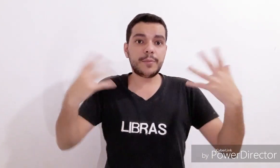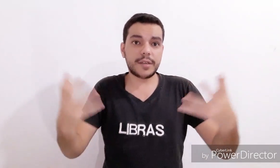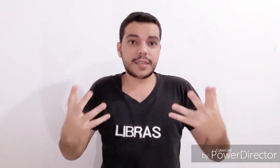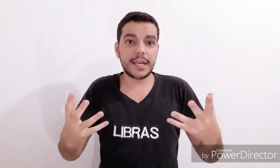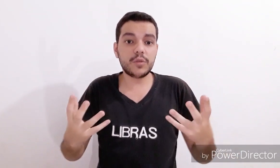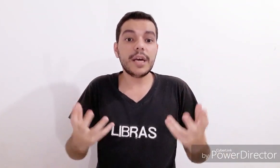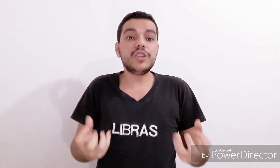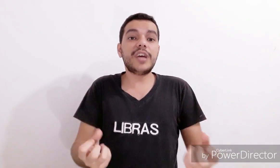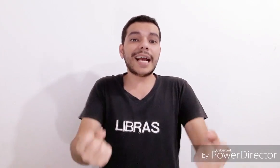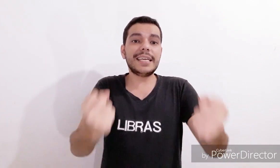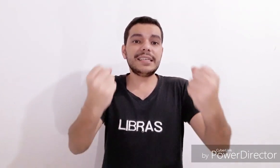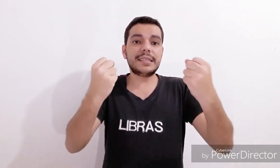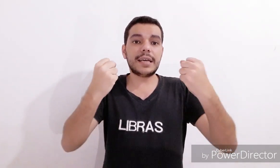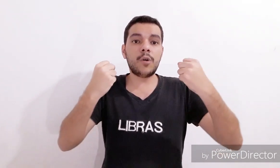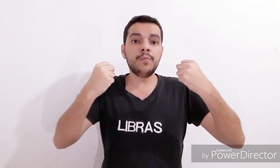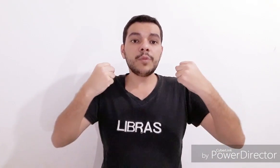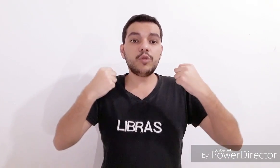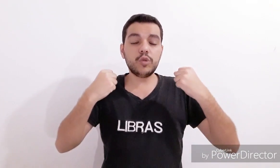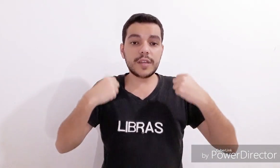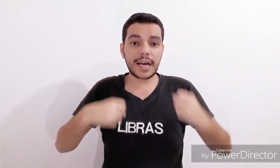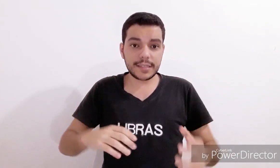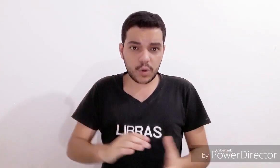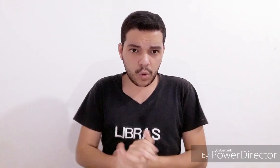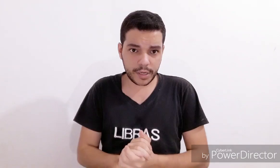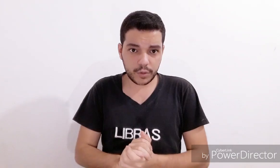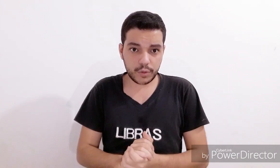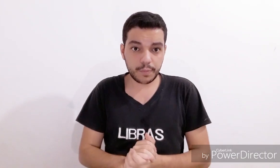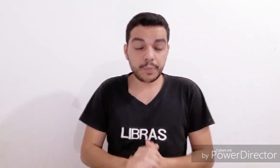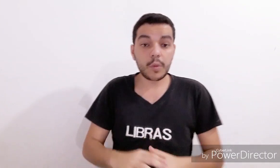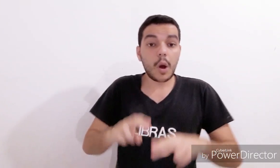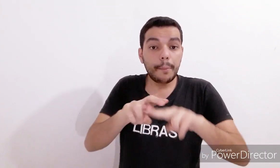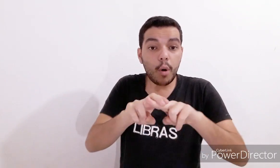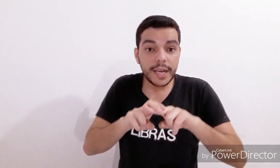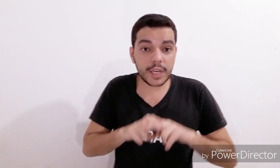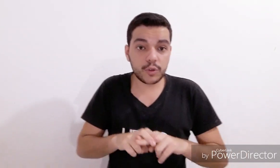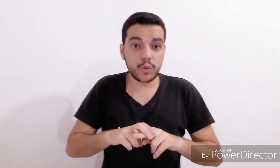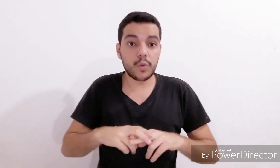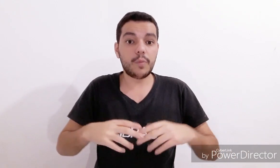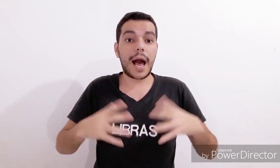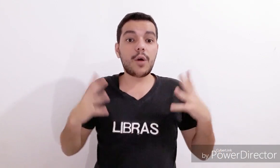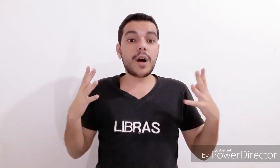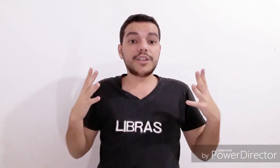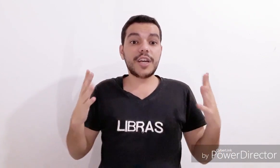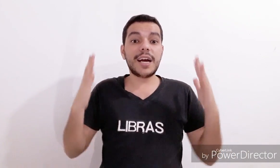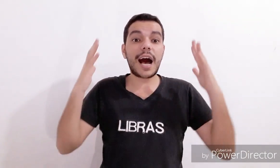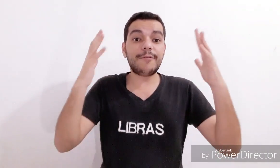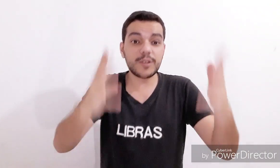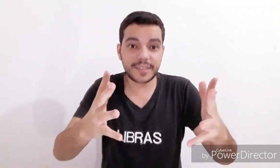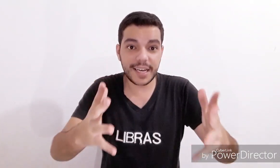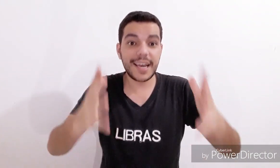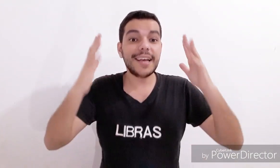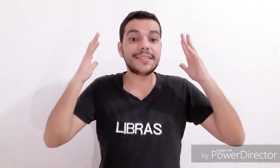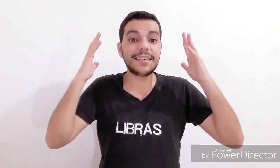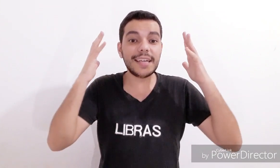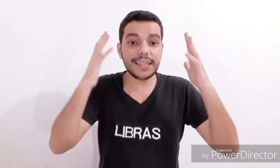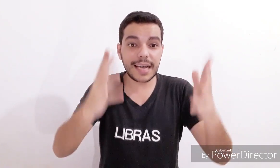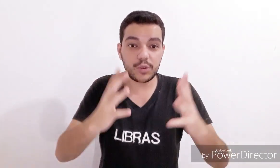por um processo de aquisição dos sinais icônicos. Por isso, agora chega a você,